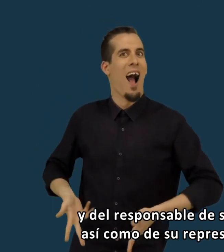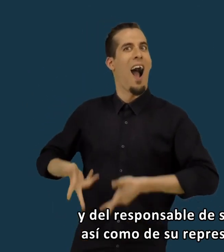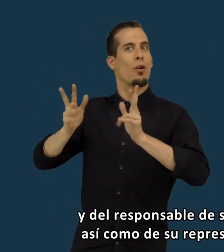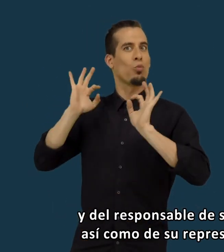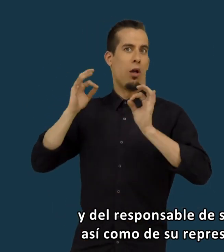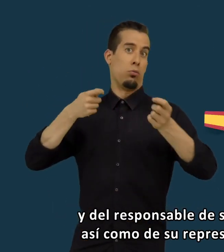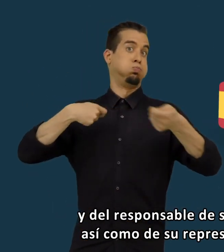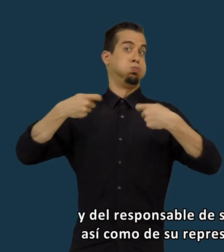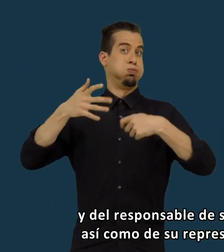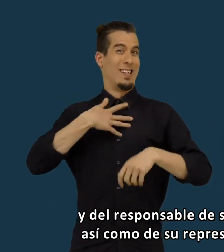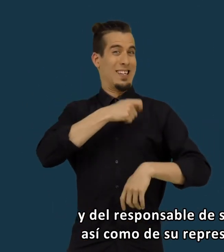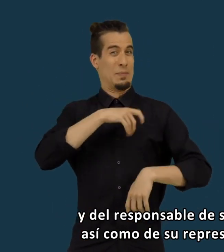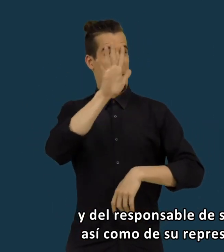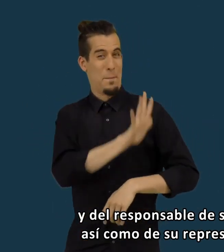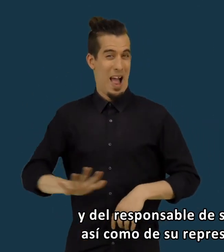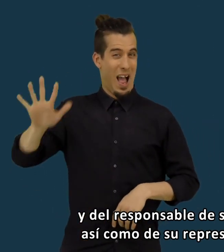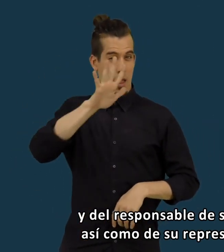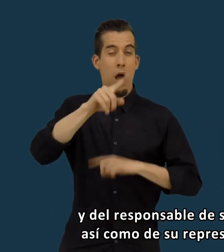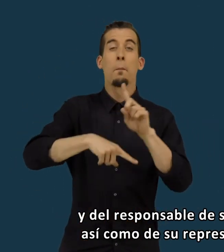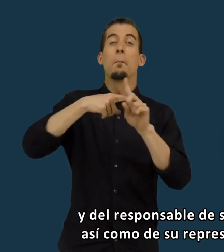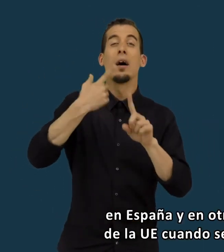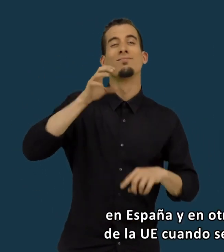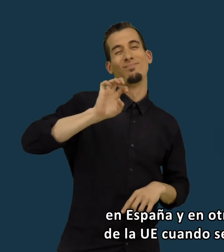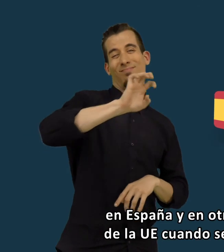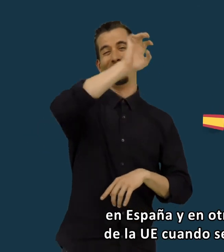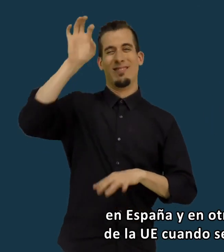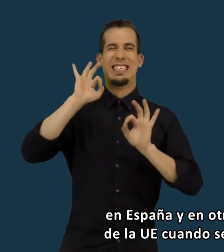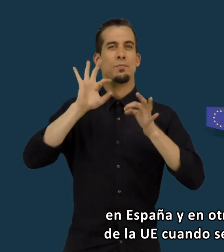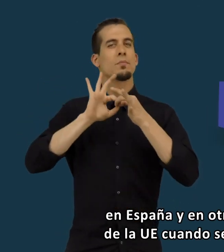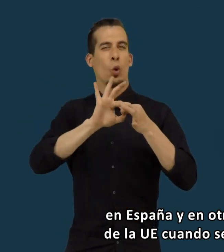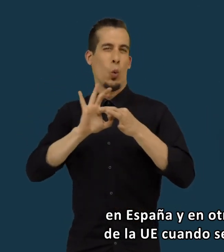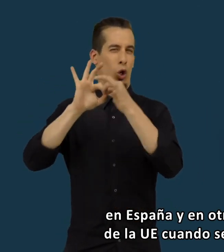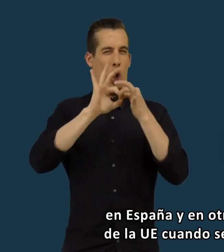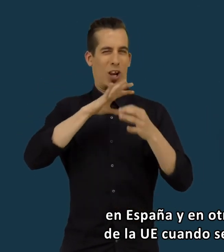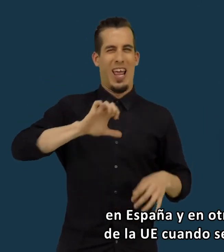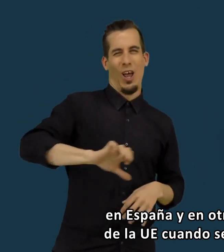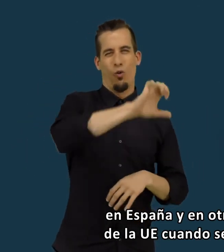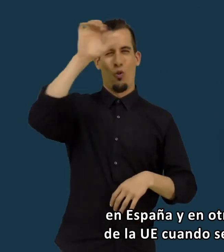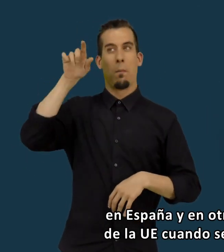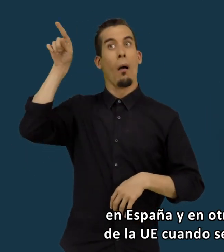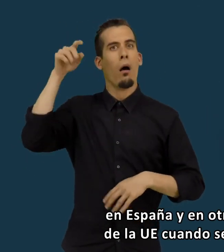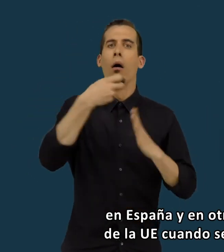así como de su representante local en España y en otros países de la Unión Europea cuando sea el caso.